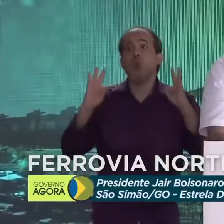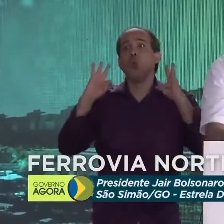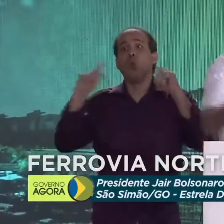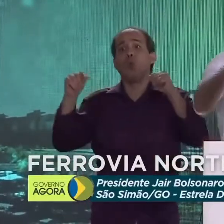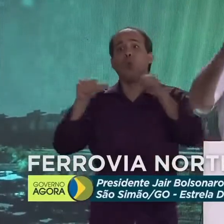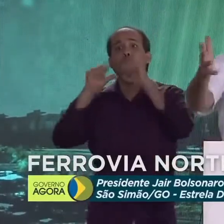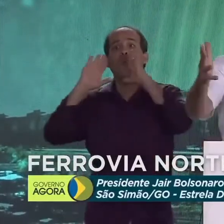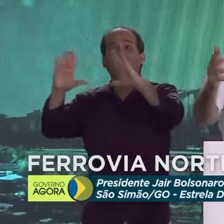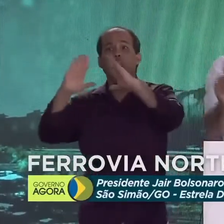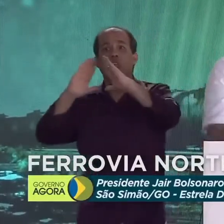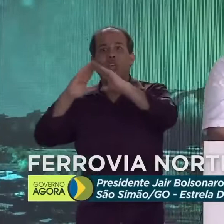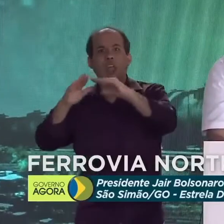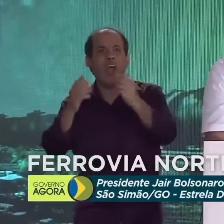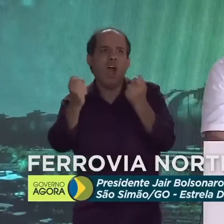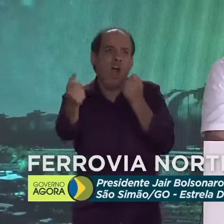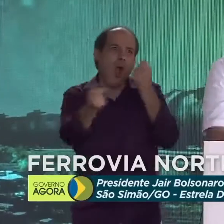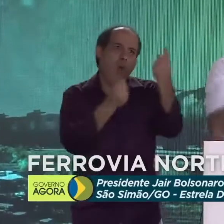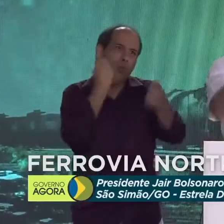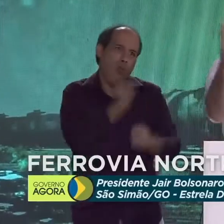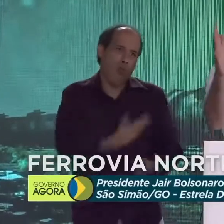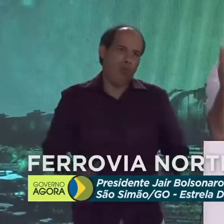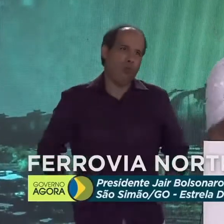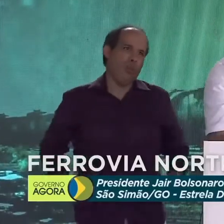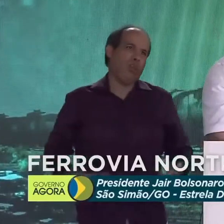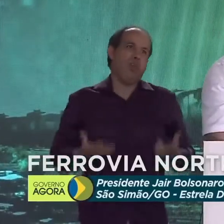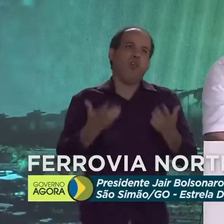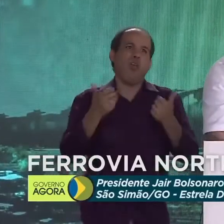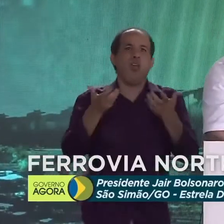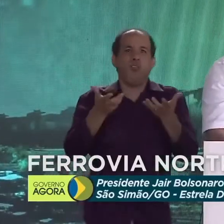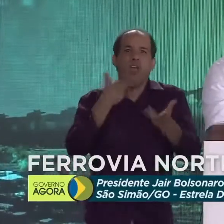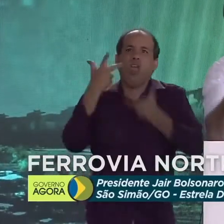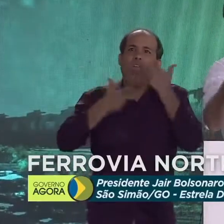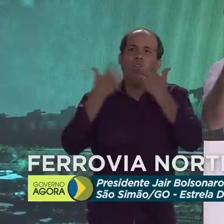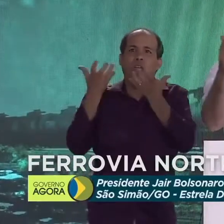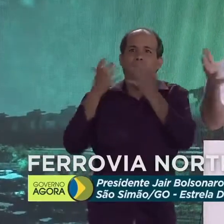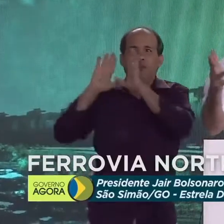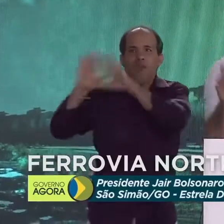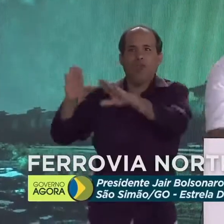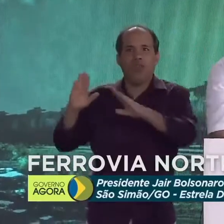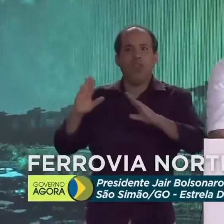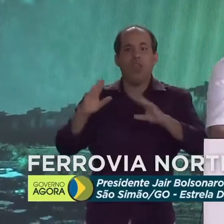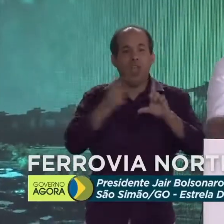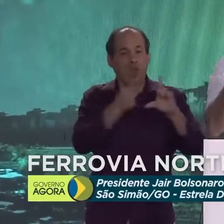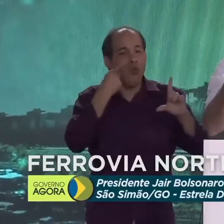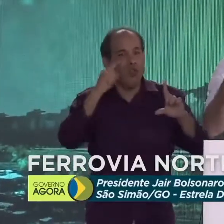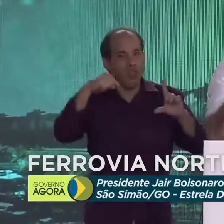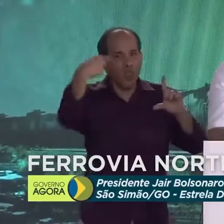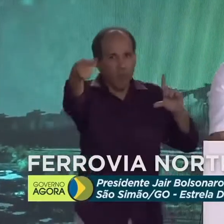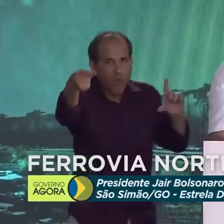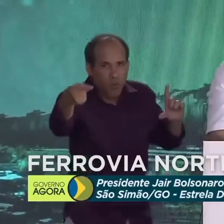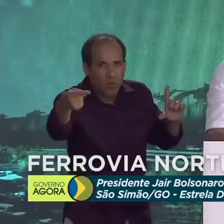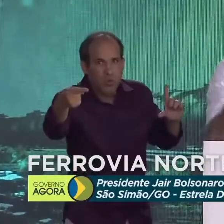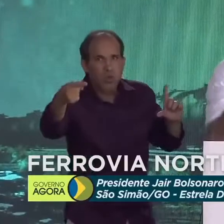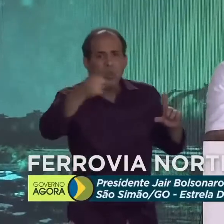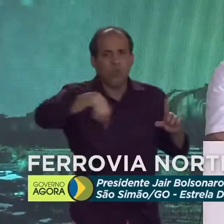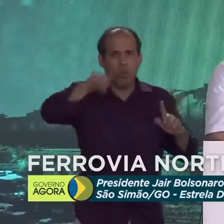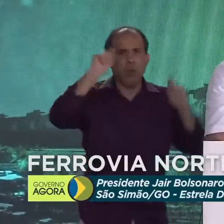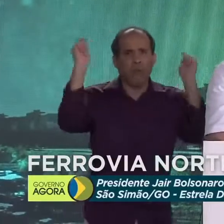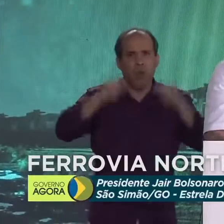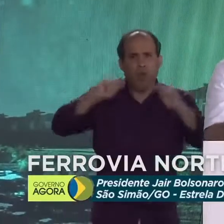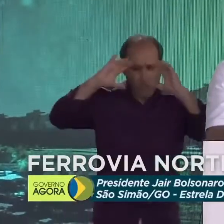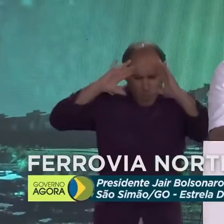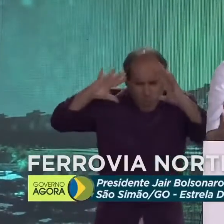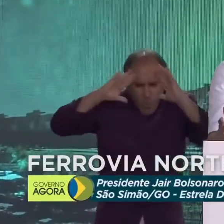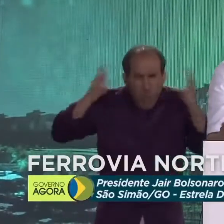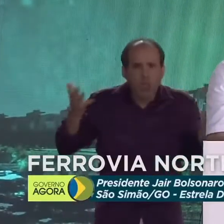mundo, como quer alguns governadores, né, que fica todo mundo em casa, que a economia a gente vê depois, é que nós podemos